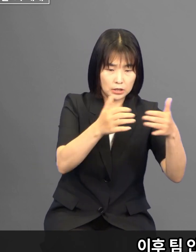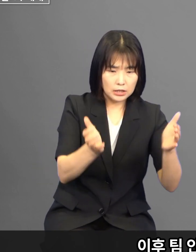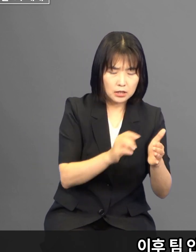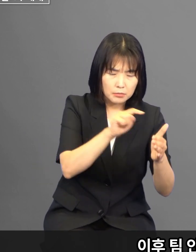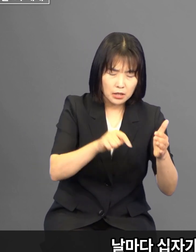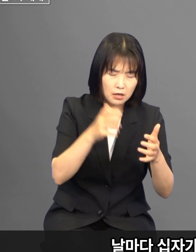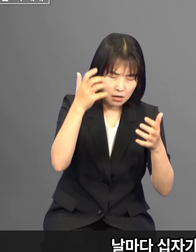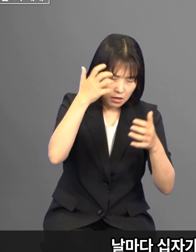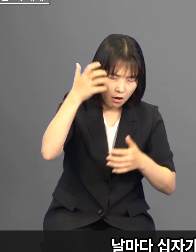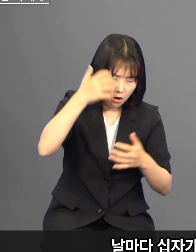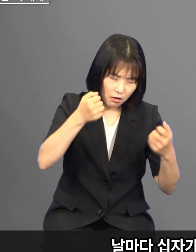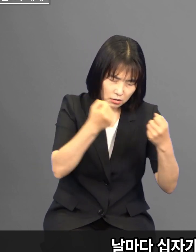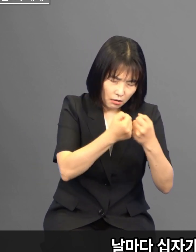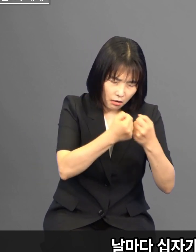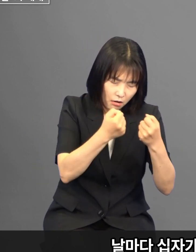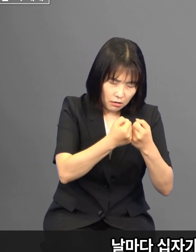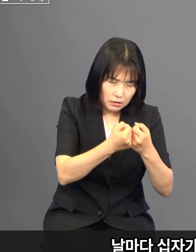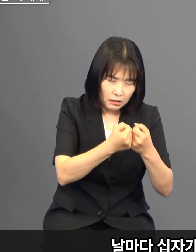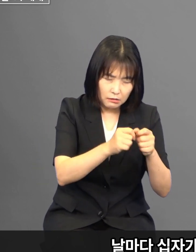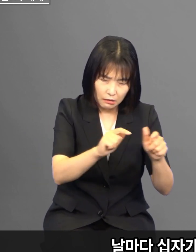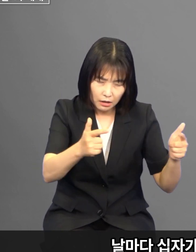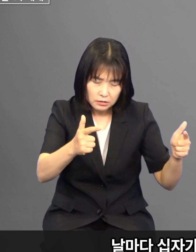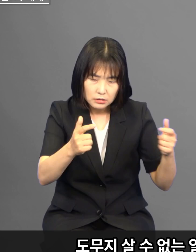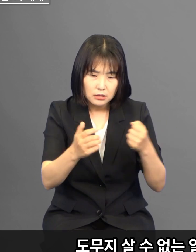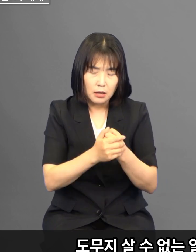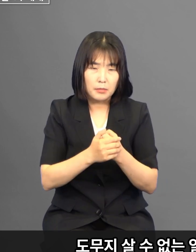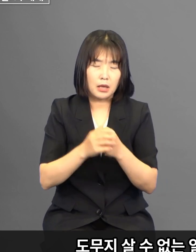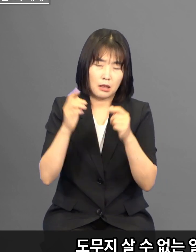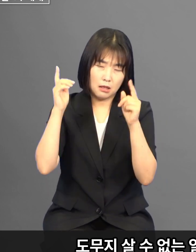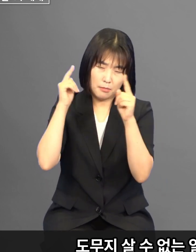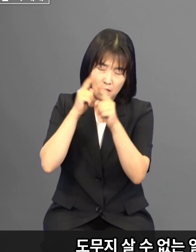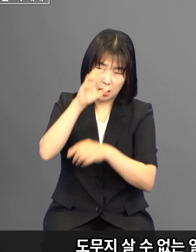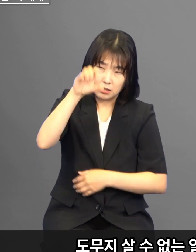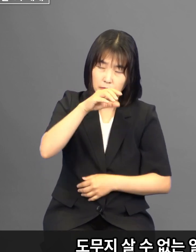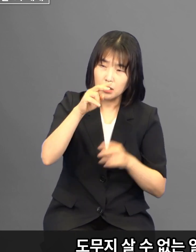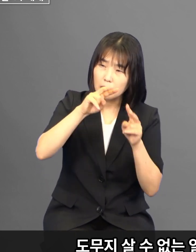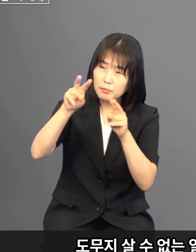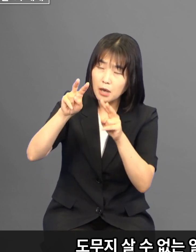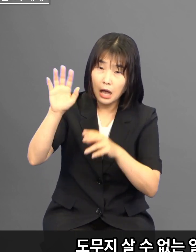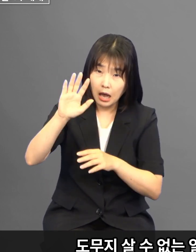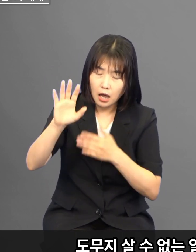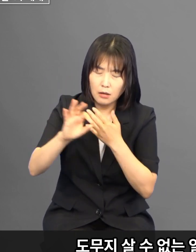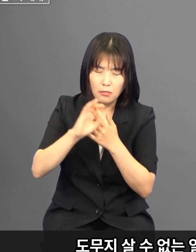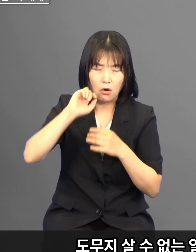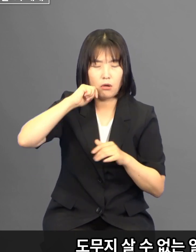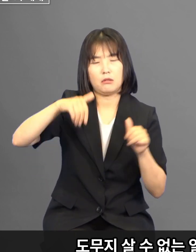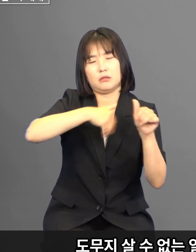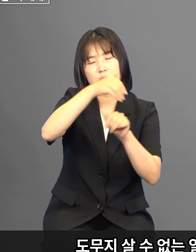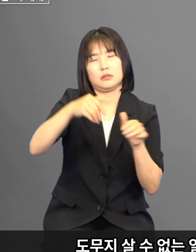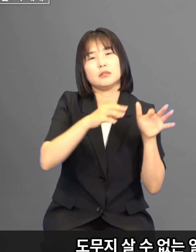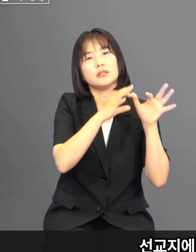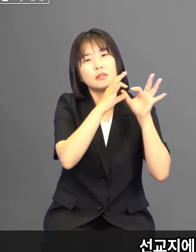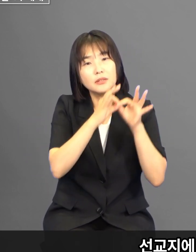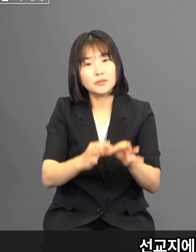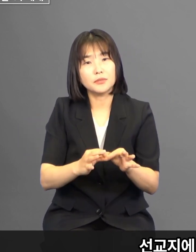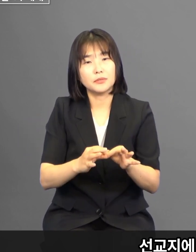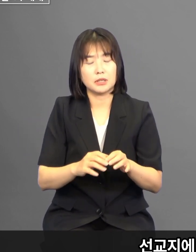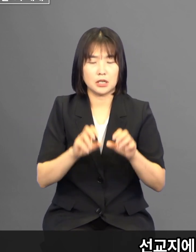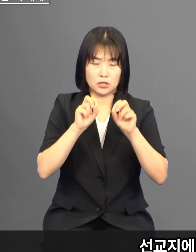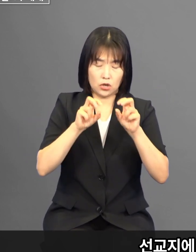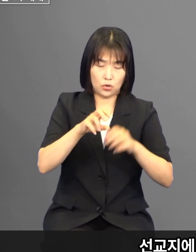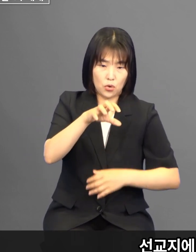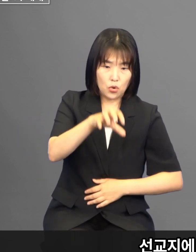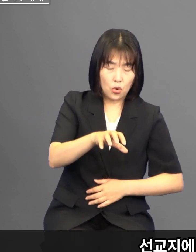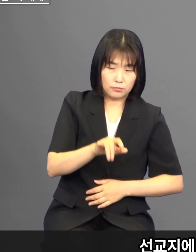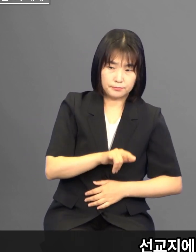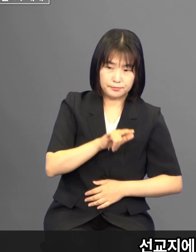전쟁 등 날마다 십자가 앞으로 나아가지 않으면 도무지 살 수 없는 일들이 쉴 새 없이 일어났습니다. 선교지에 나아가기